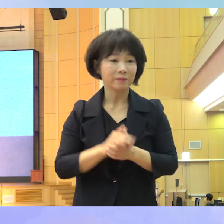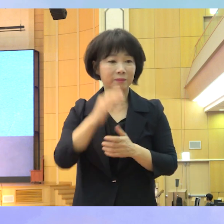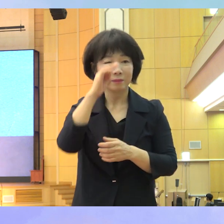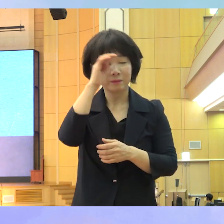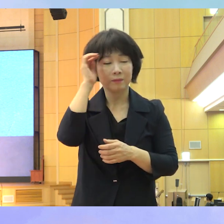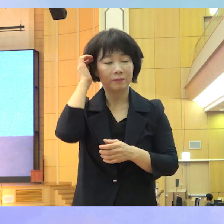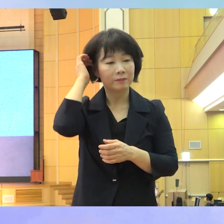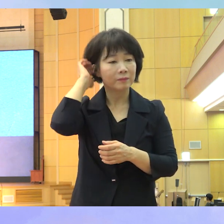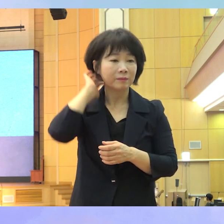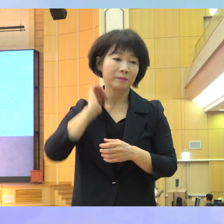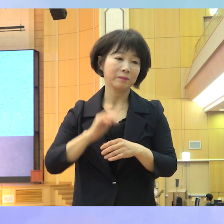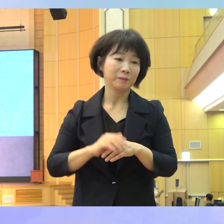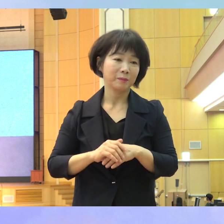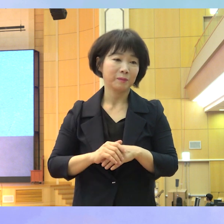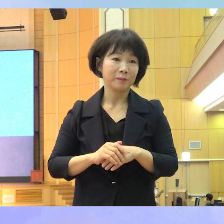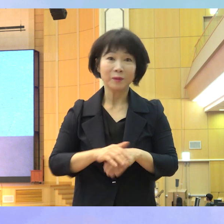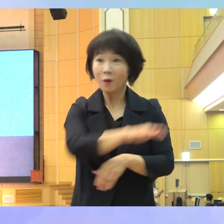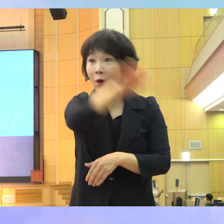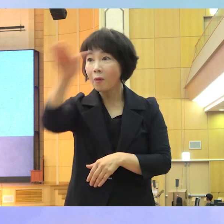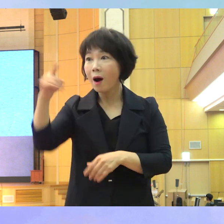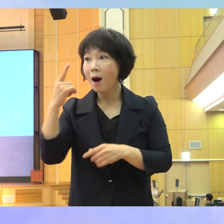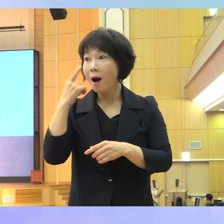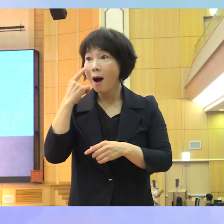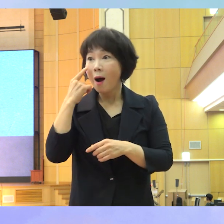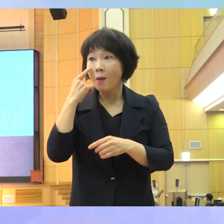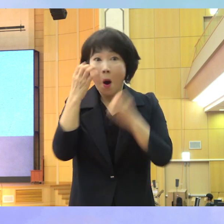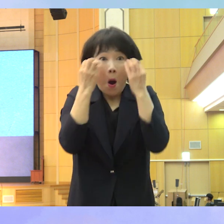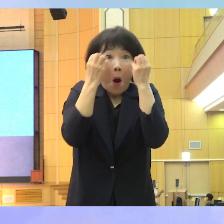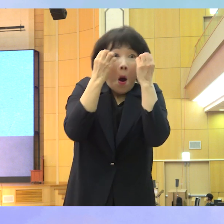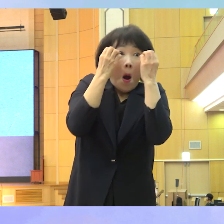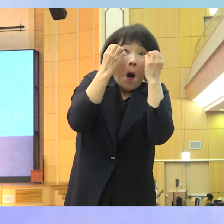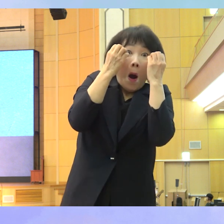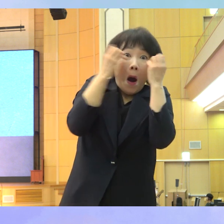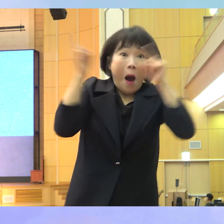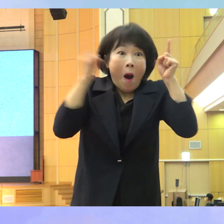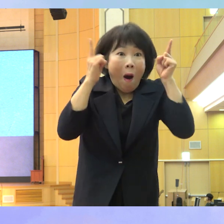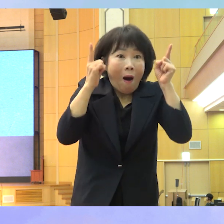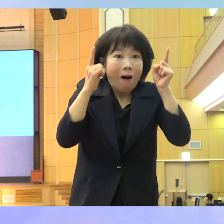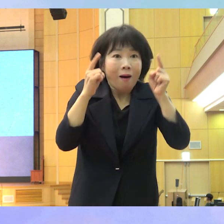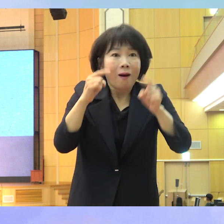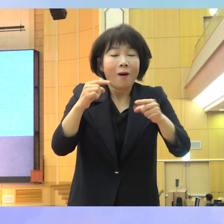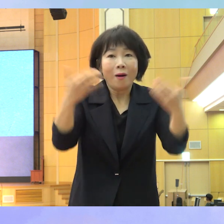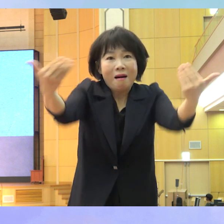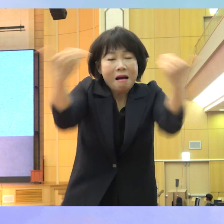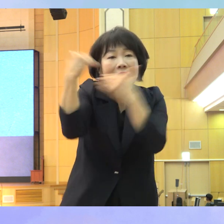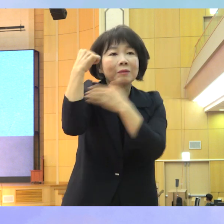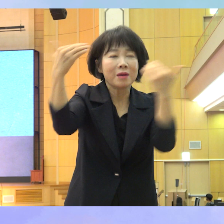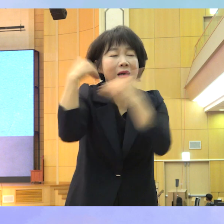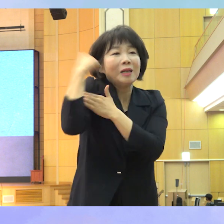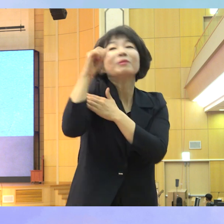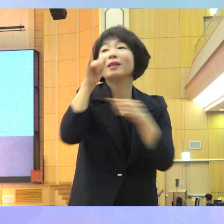할게요. 뭐 오늘은 웃고 재밌는 거 없어요. 기대하시지 마시고.